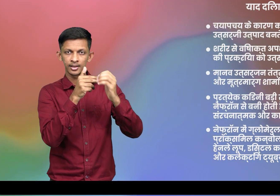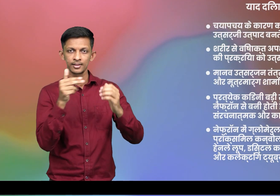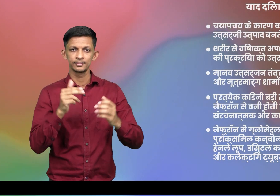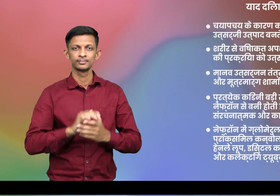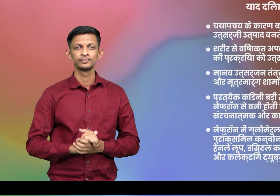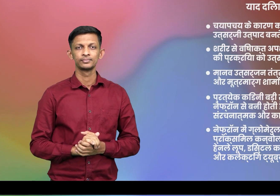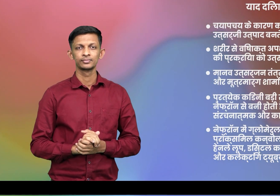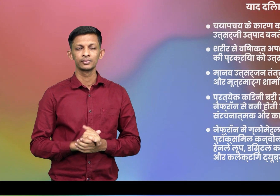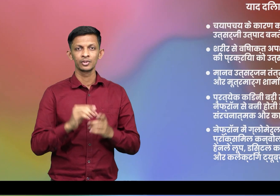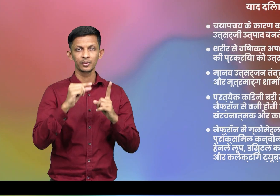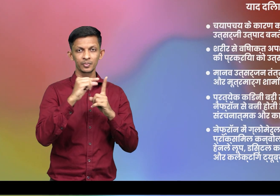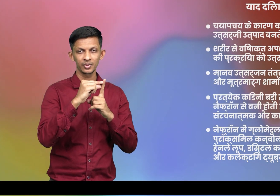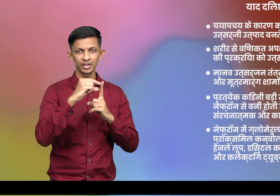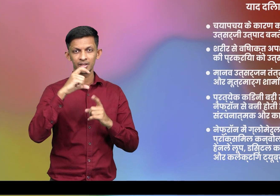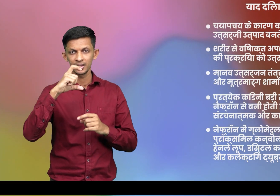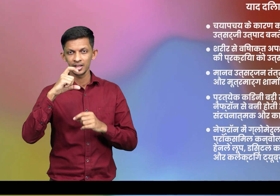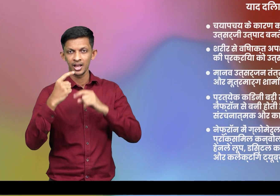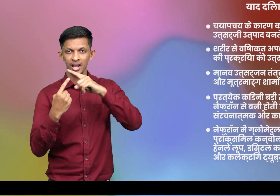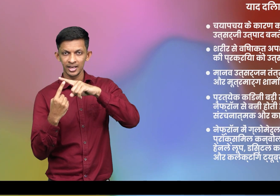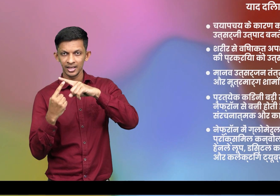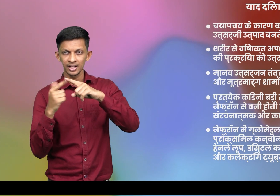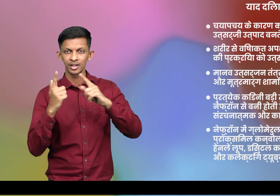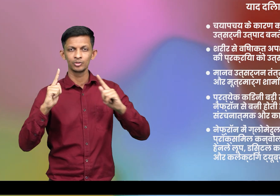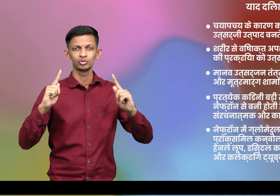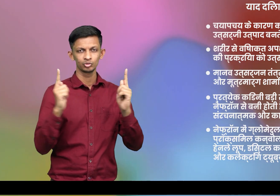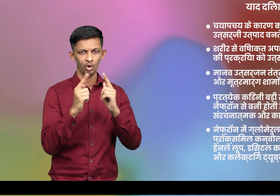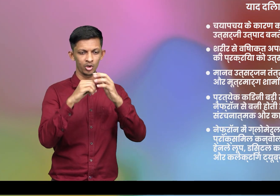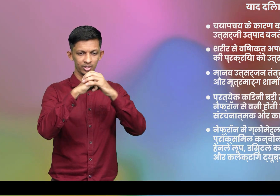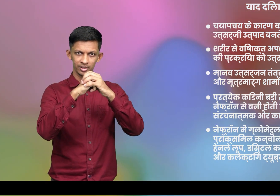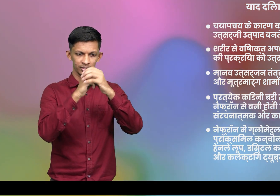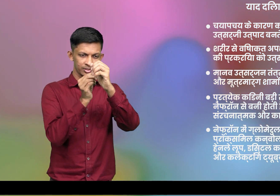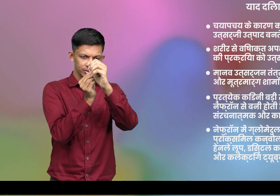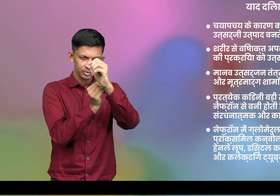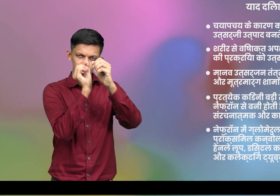डीसीटी और एकत्रित नालिका शामिल हैं।